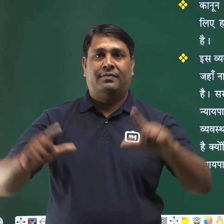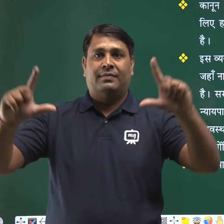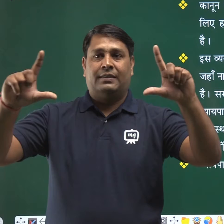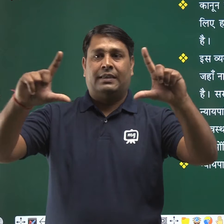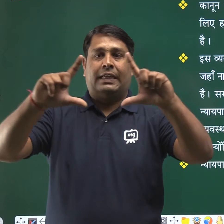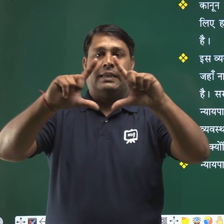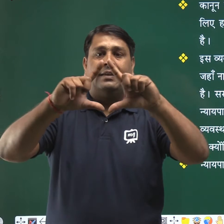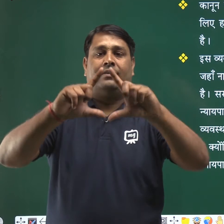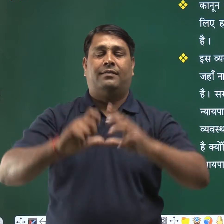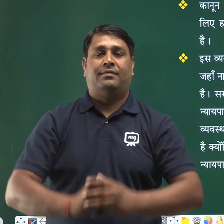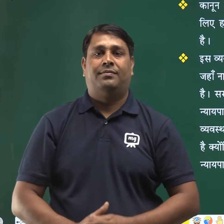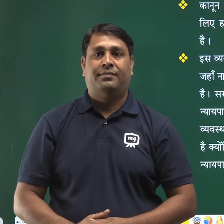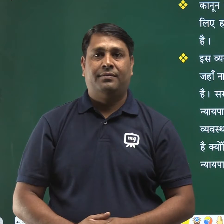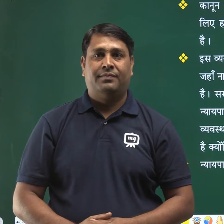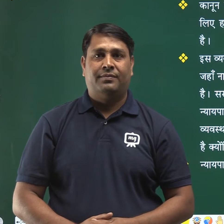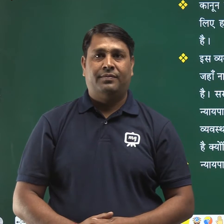सारांश: